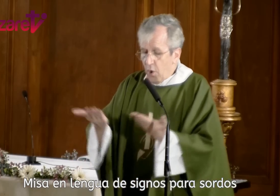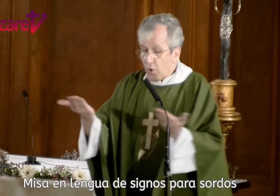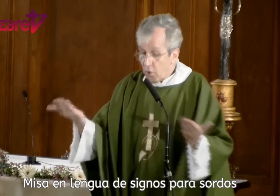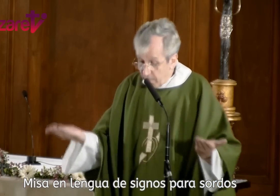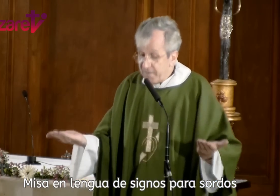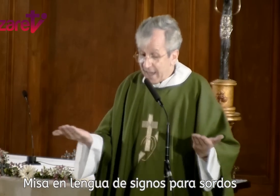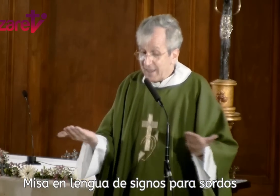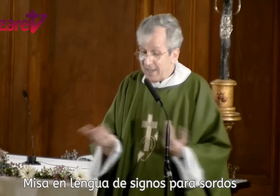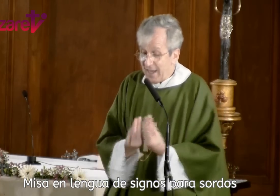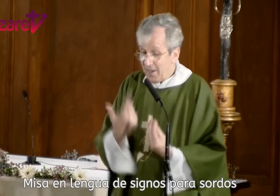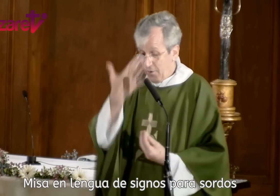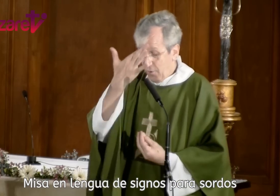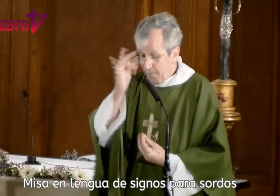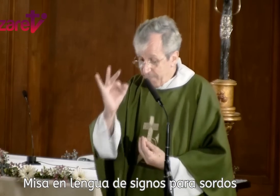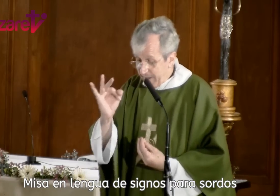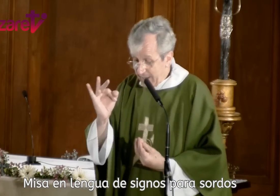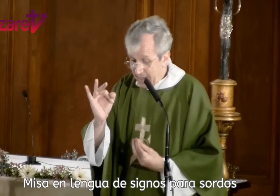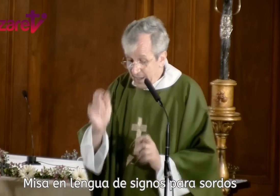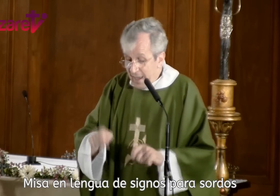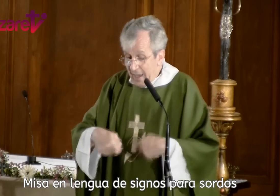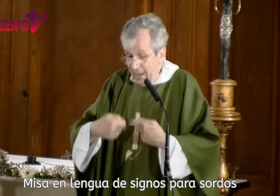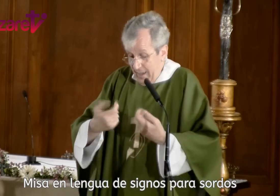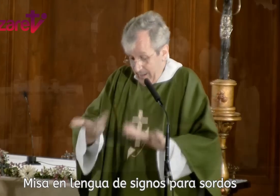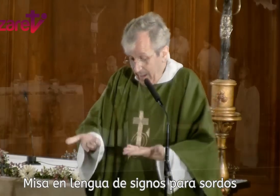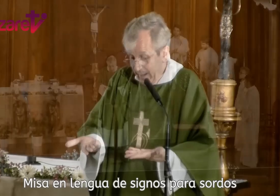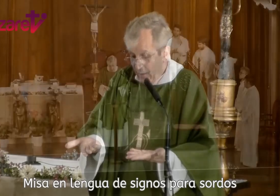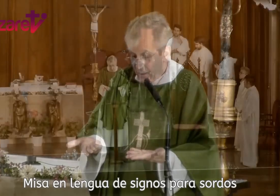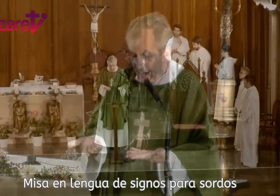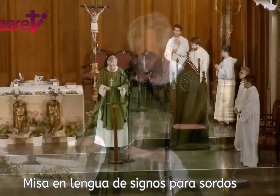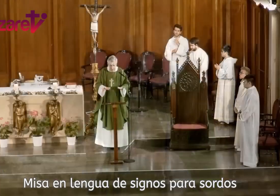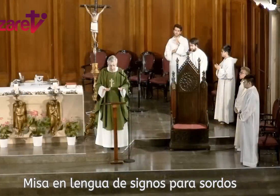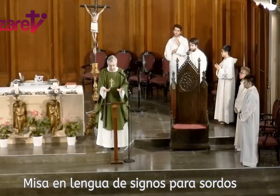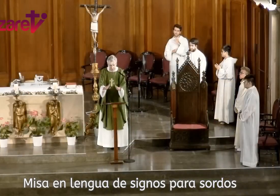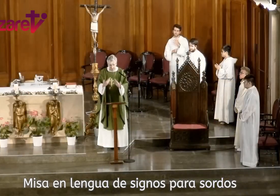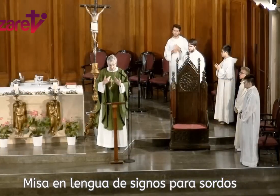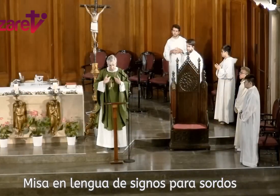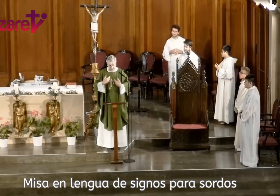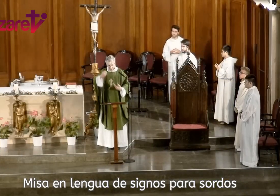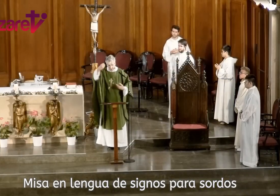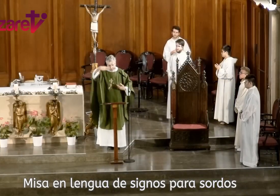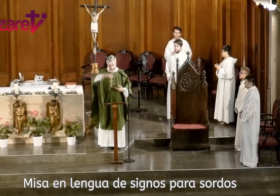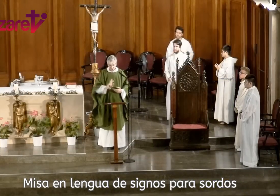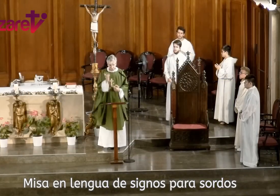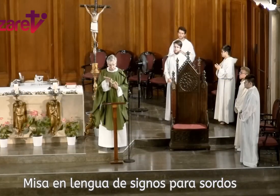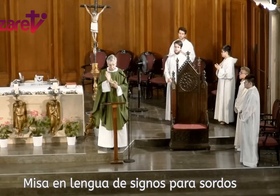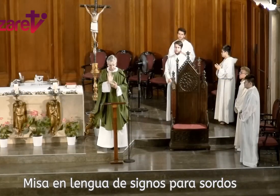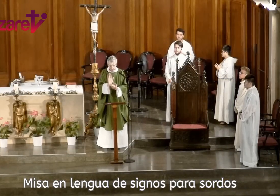Con confianza, con fe, que nos da el don de la gracia que Dios nos